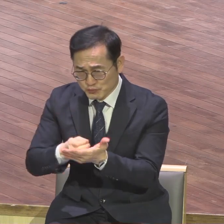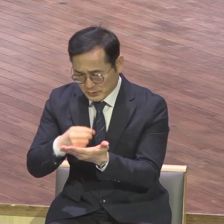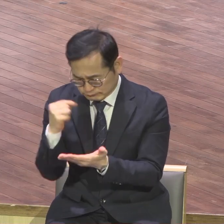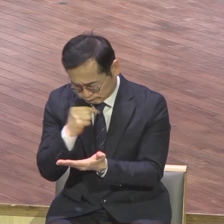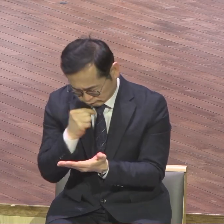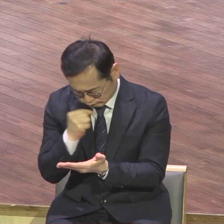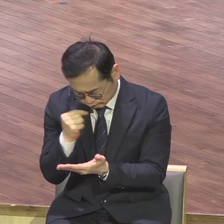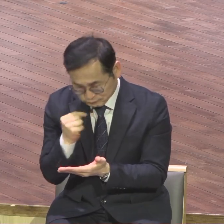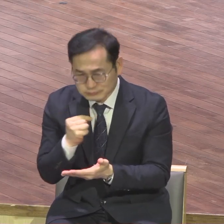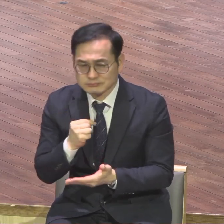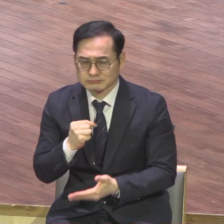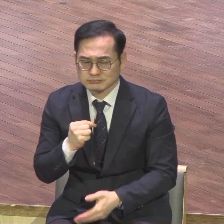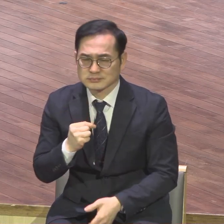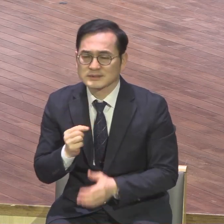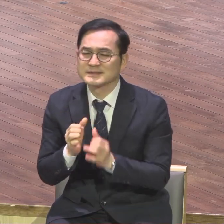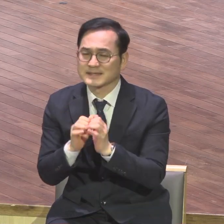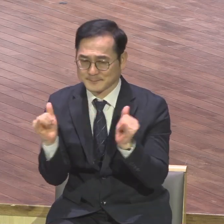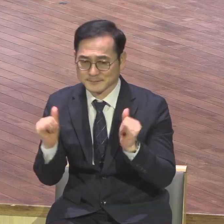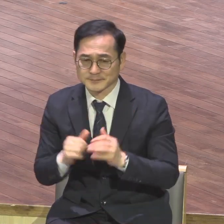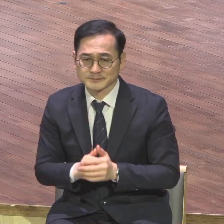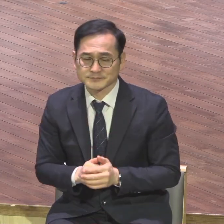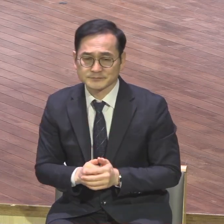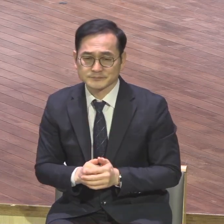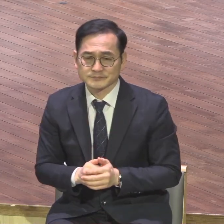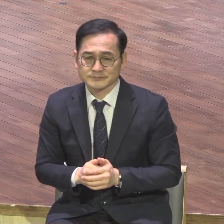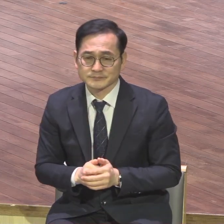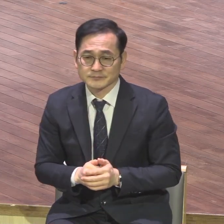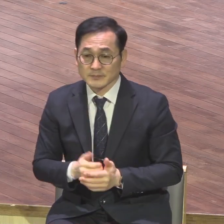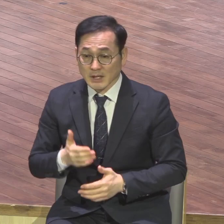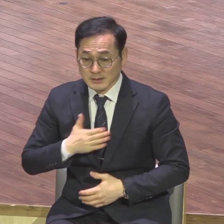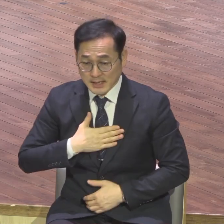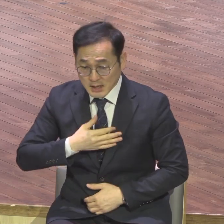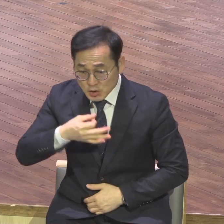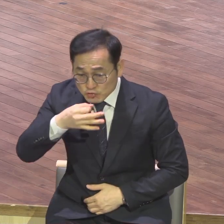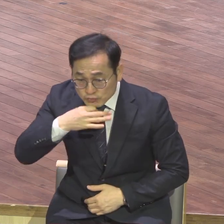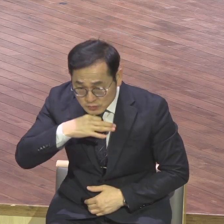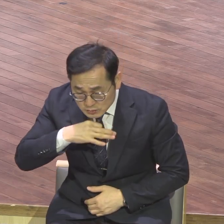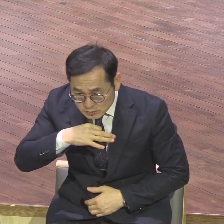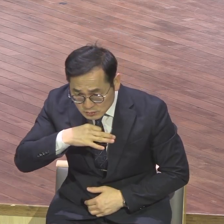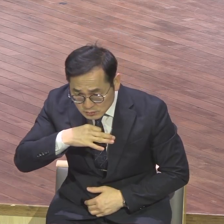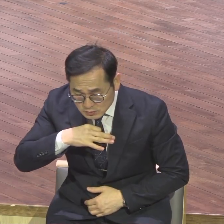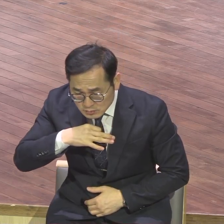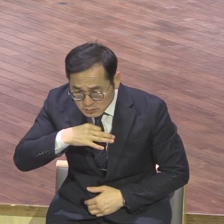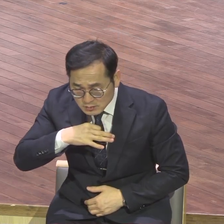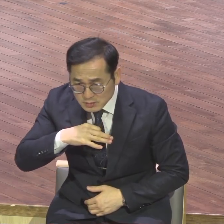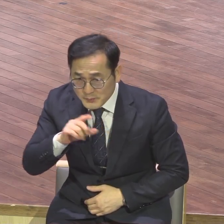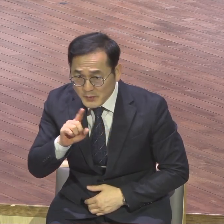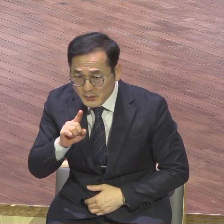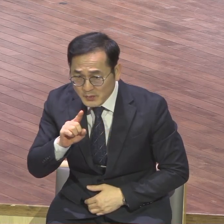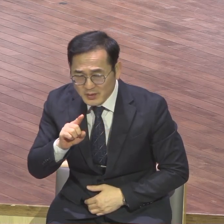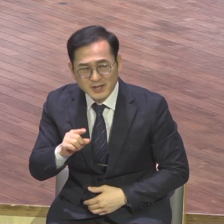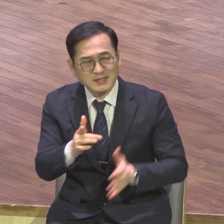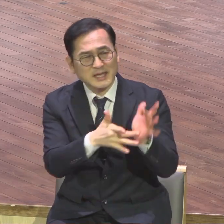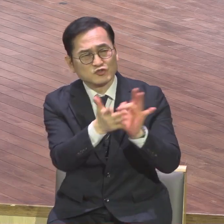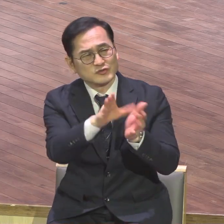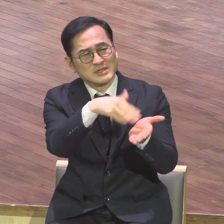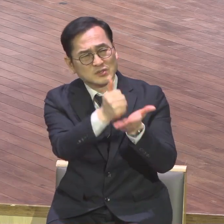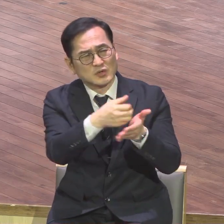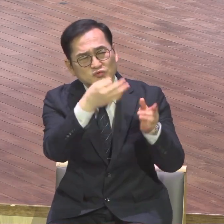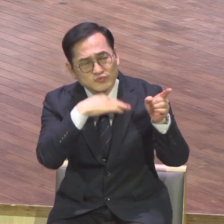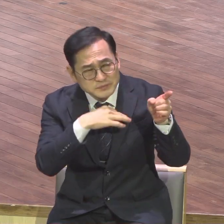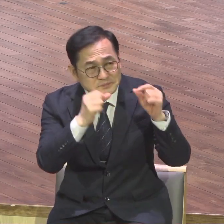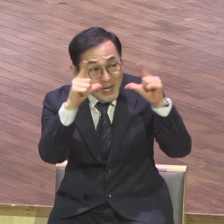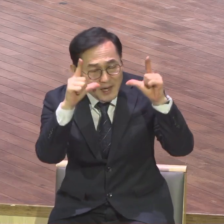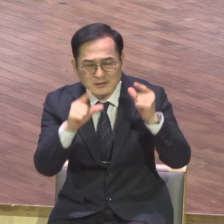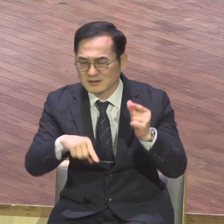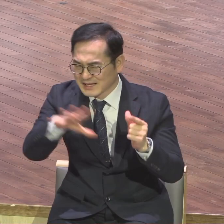의려는 흠이 없는 자라. 그러나 무엇이든지 내게 유익하던 것을 내가 그리스도를 위하여 다 해로 여길 뿐더러 또한